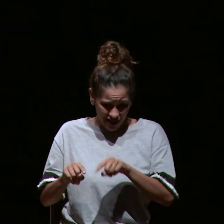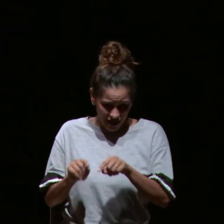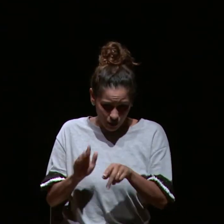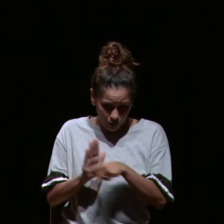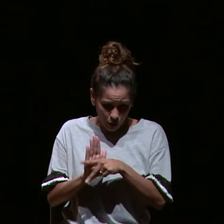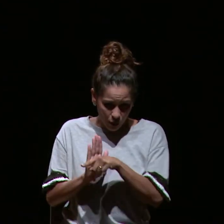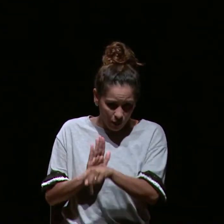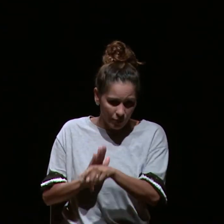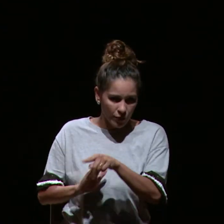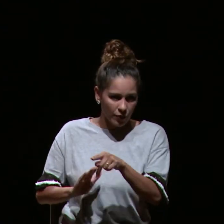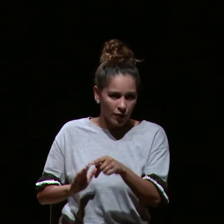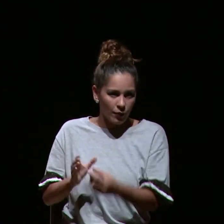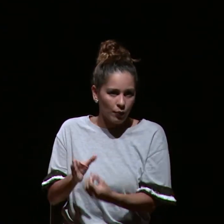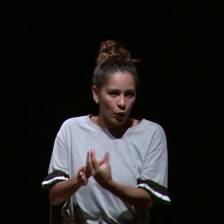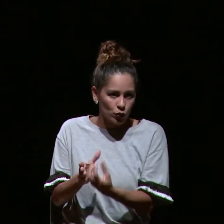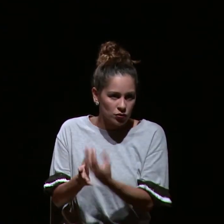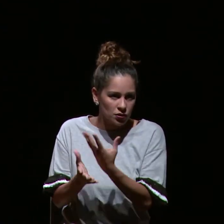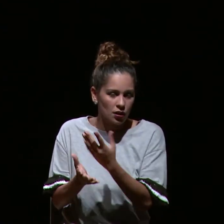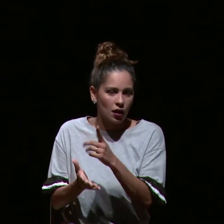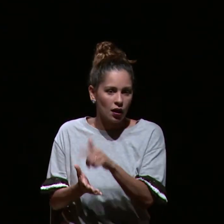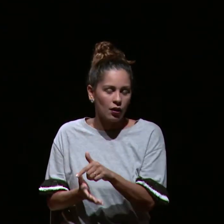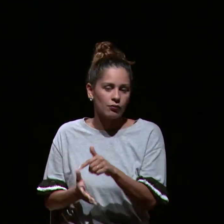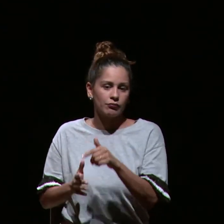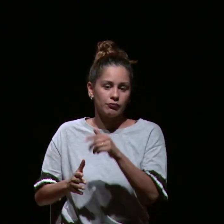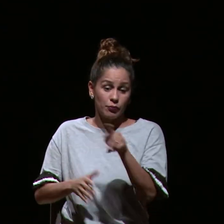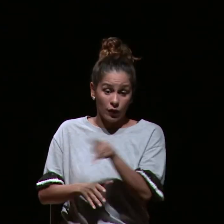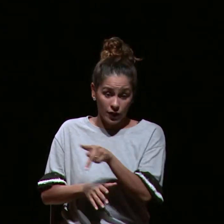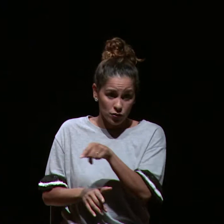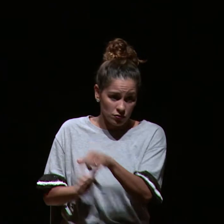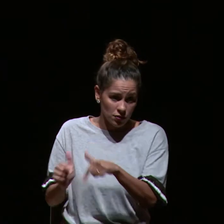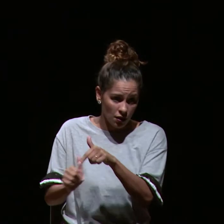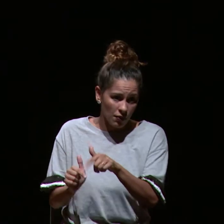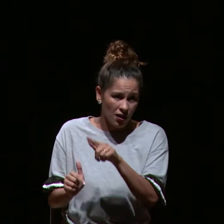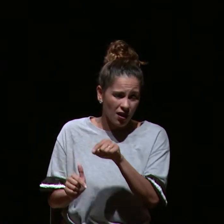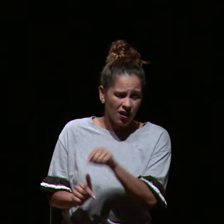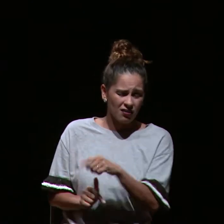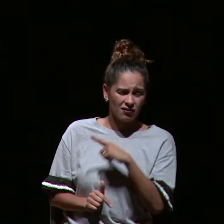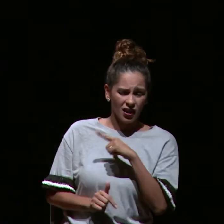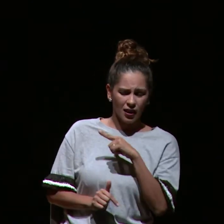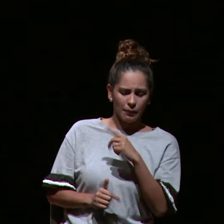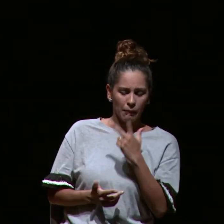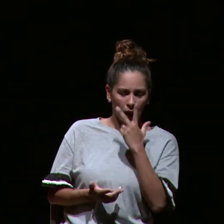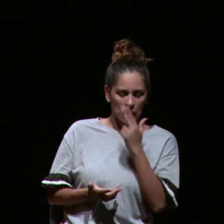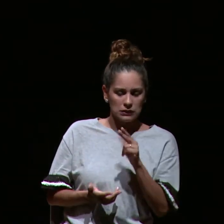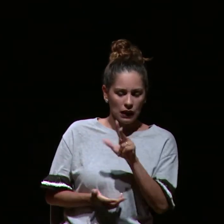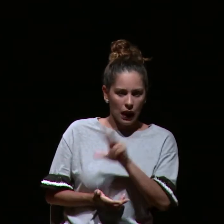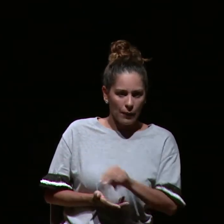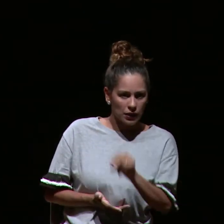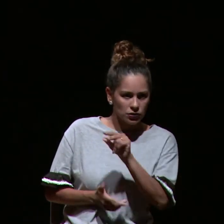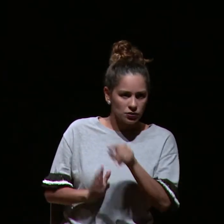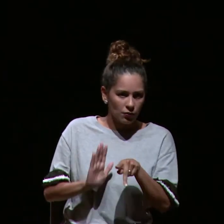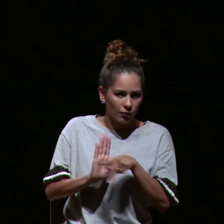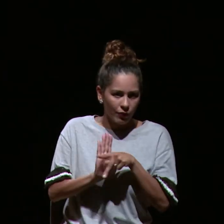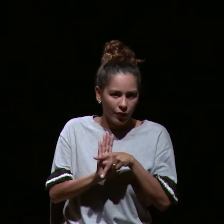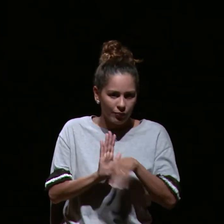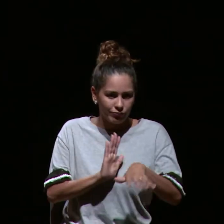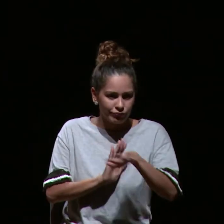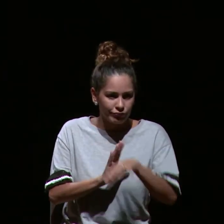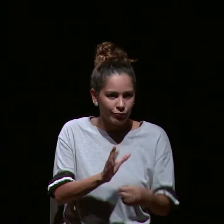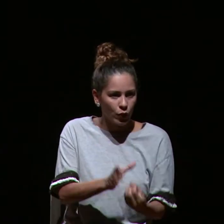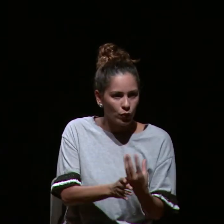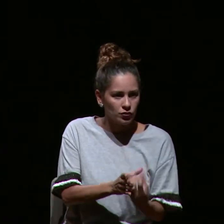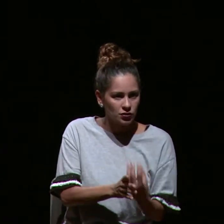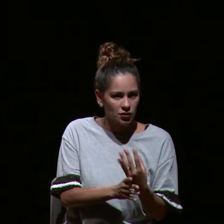em instituições culturais, uma série de armadilhas para essa população, especialmente para os indivíduos produtores